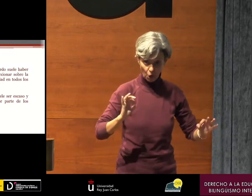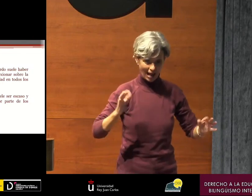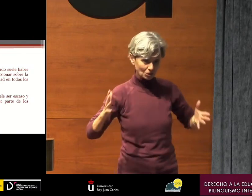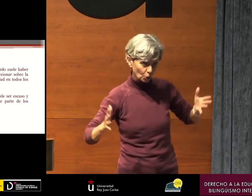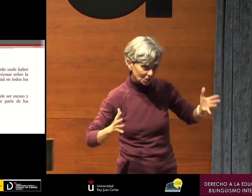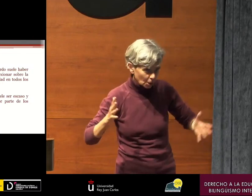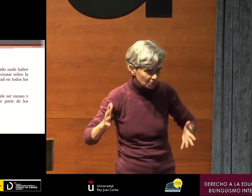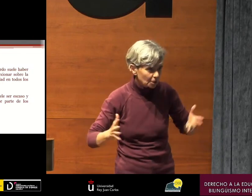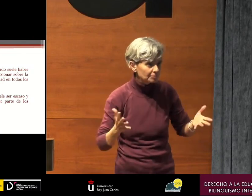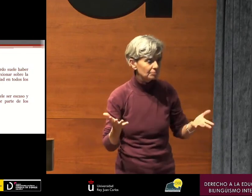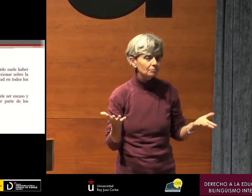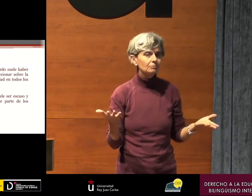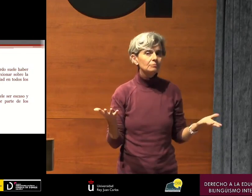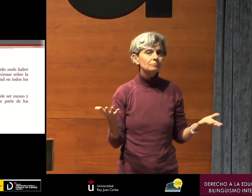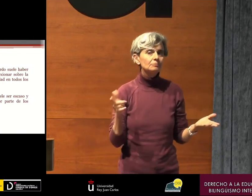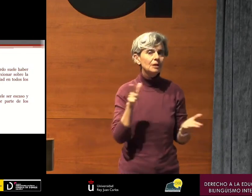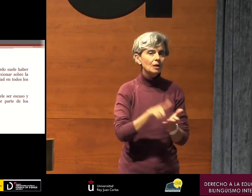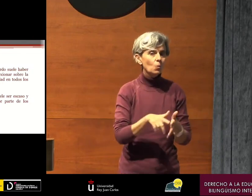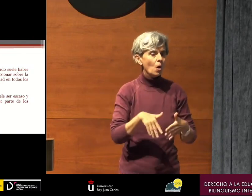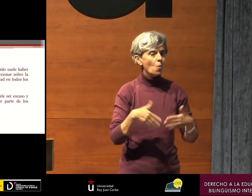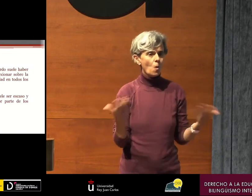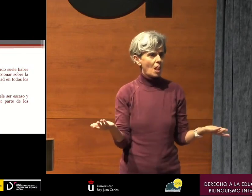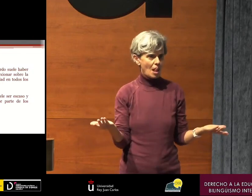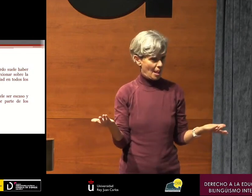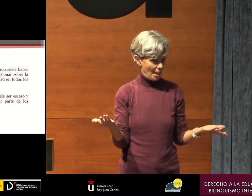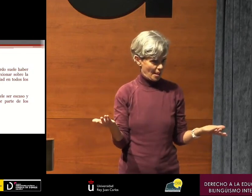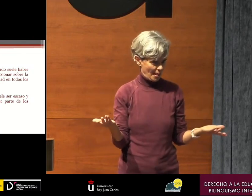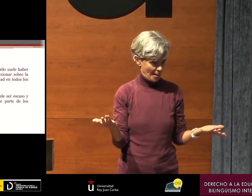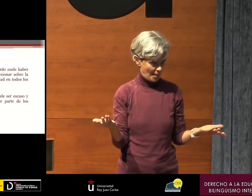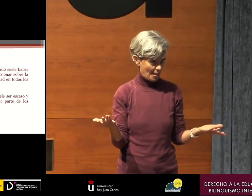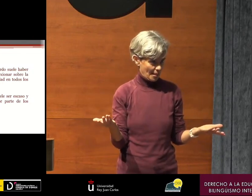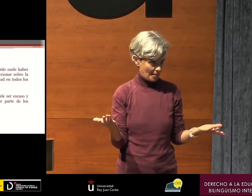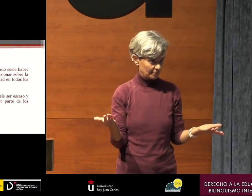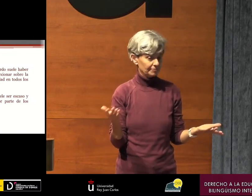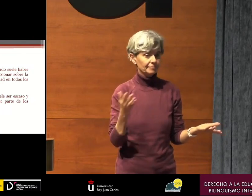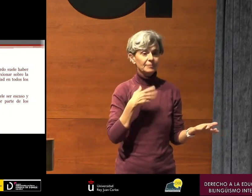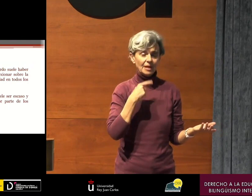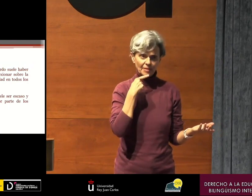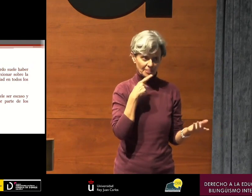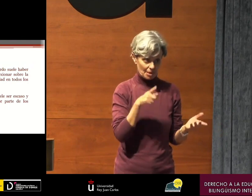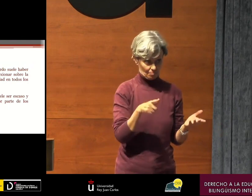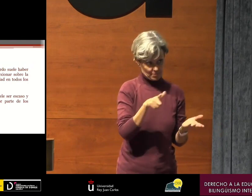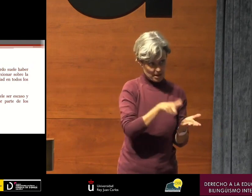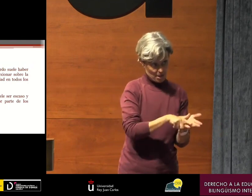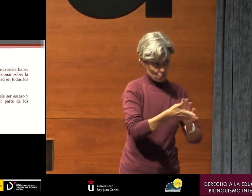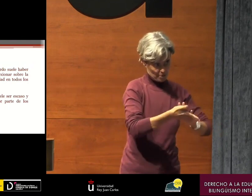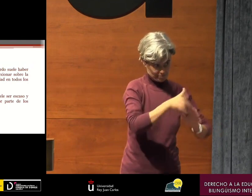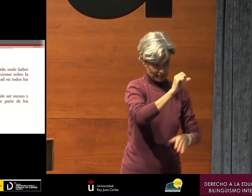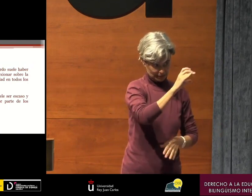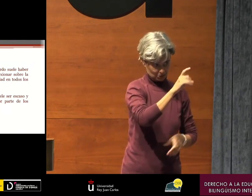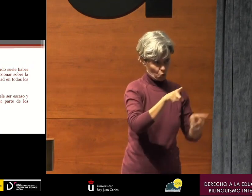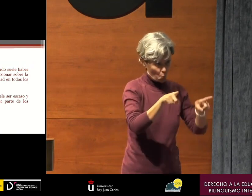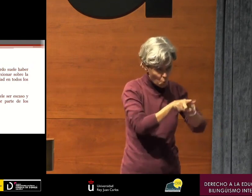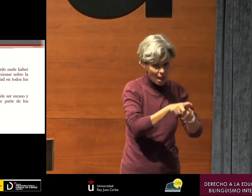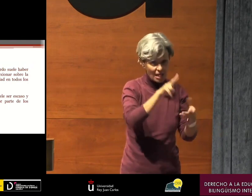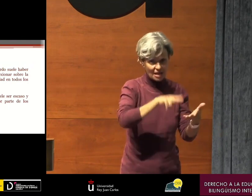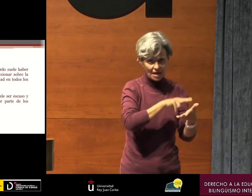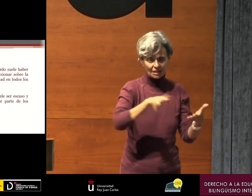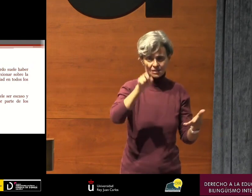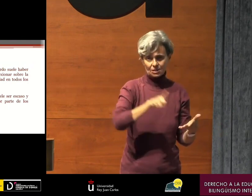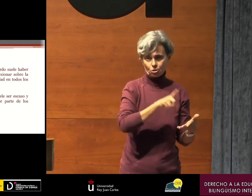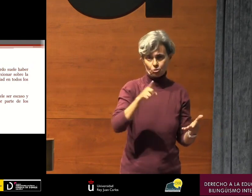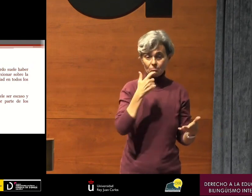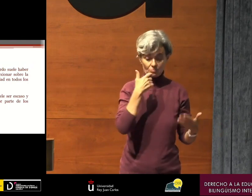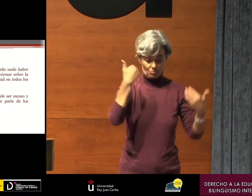puede ser un apoyo signado, puede ser LSC, tenemos que primero definir qué es lo que queremos